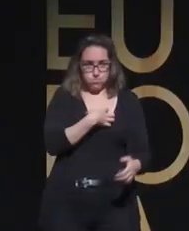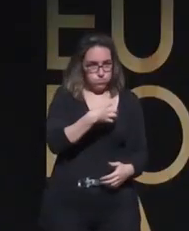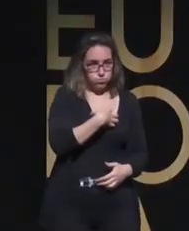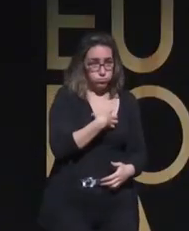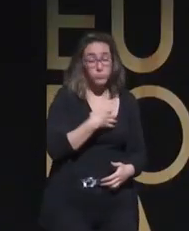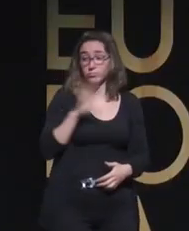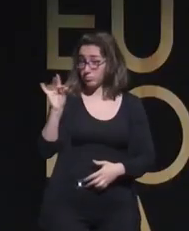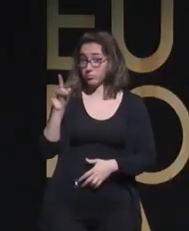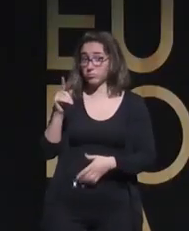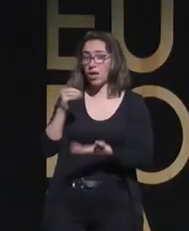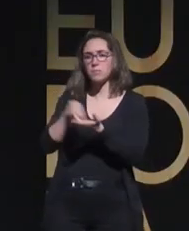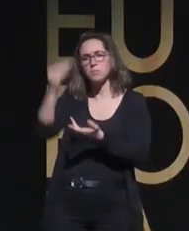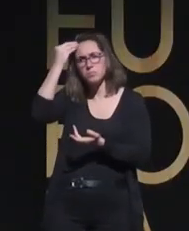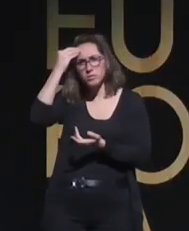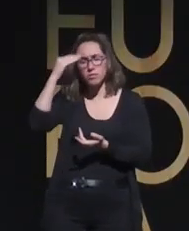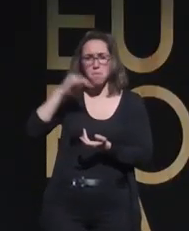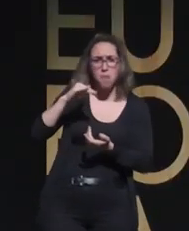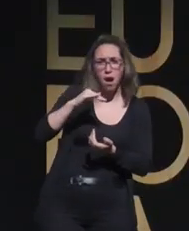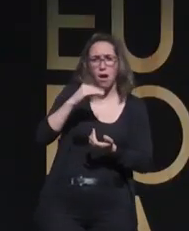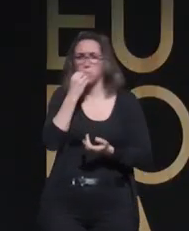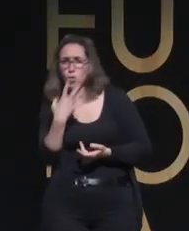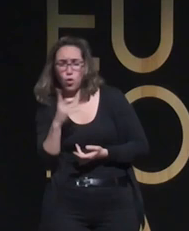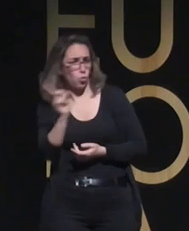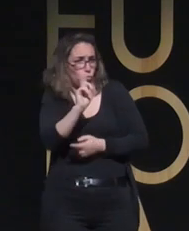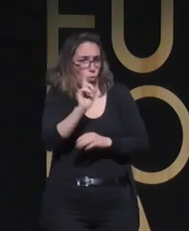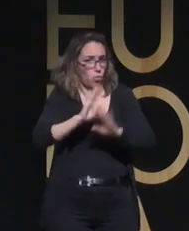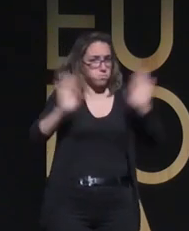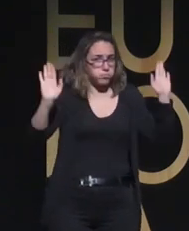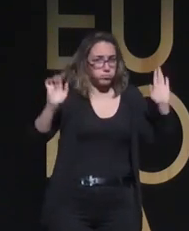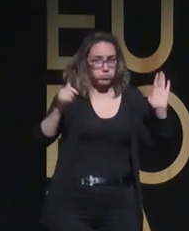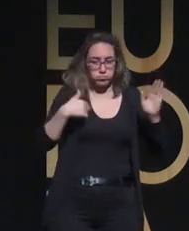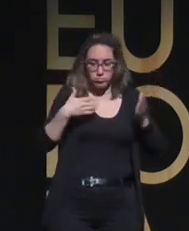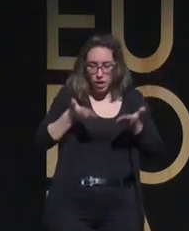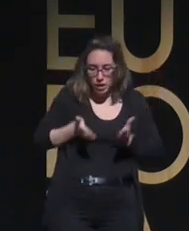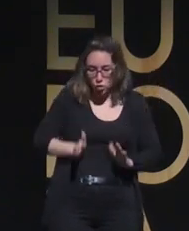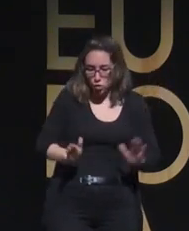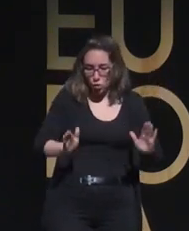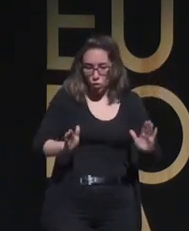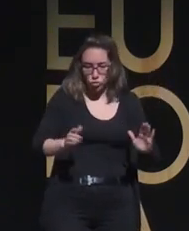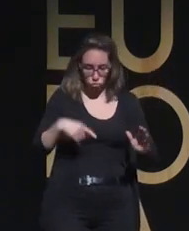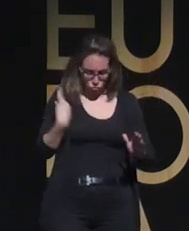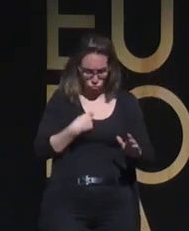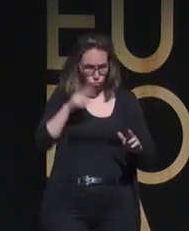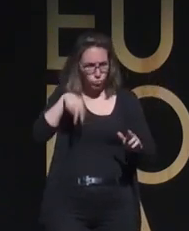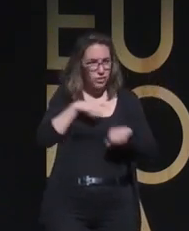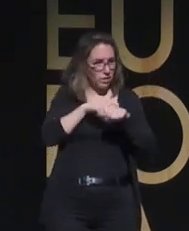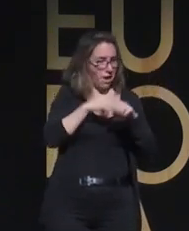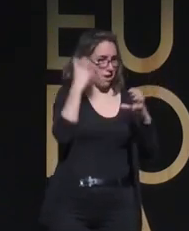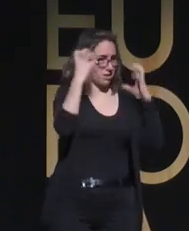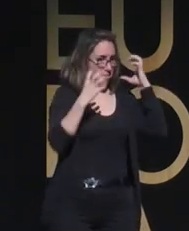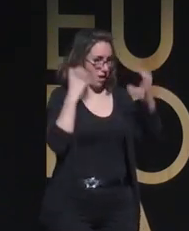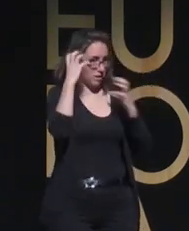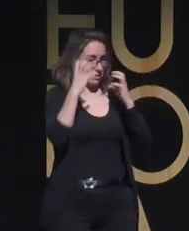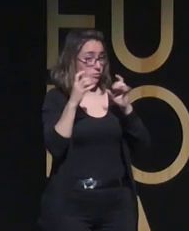mal, por eso yo antes no decía ni bueno ni malo, yeah. Sino tenemos hijos, joder, somos mamíferos, y esto se nos olvida. Sí. Tienes una camada